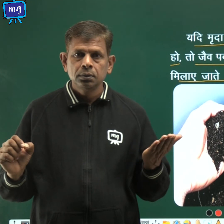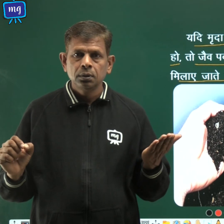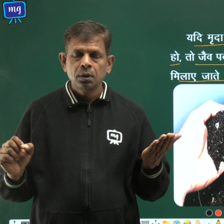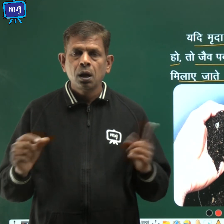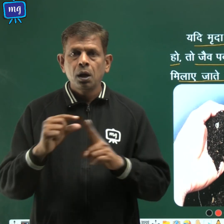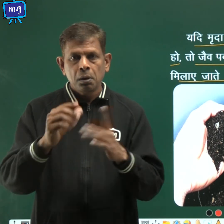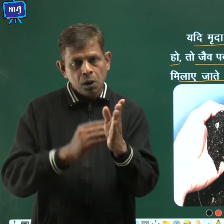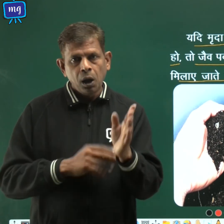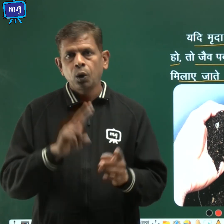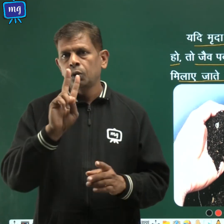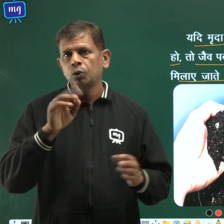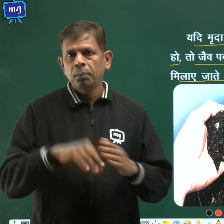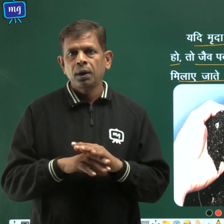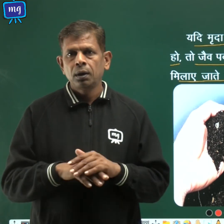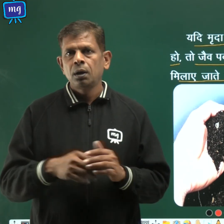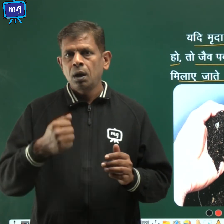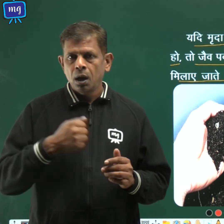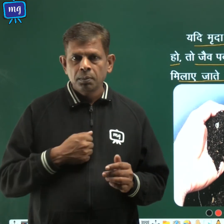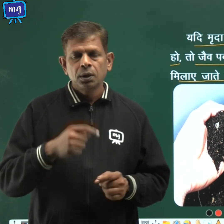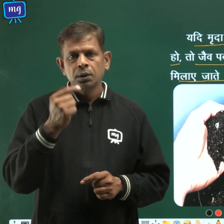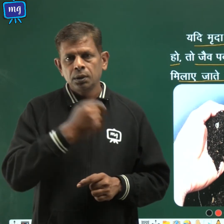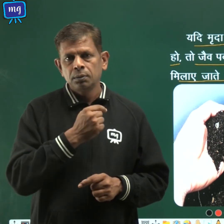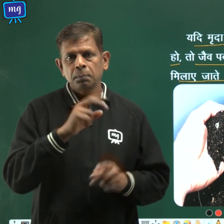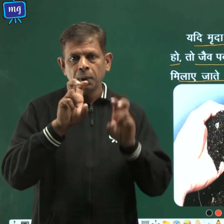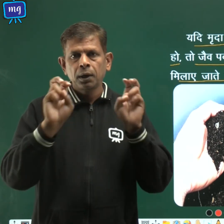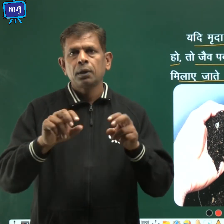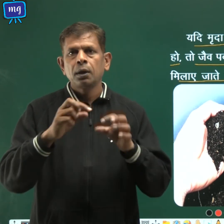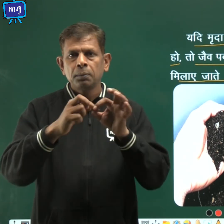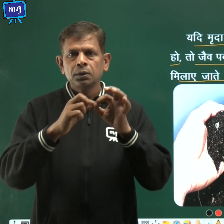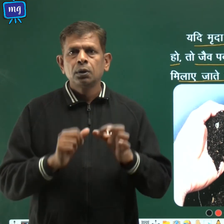भाग 2 में हम इसके प्रश्न उत्तर करेंगे।